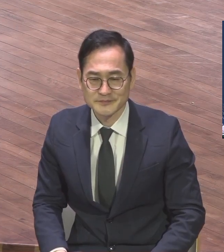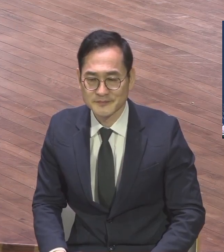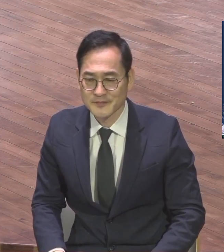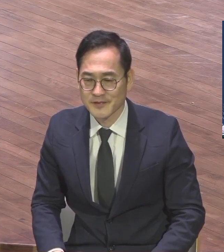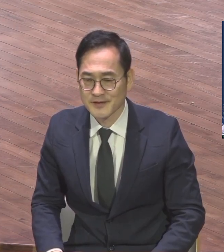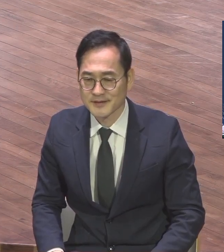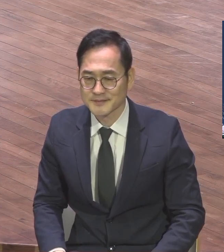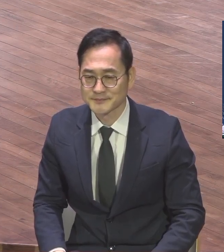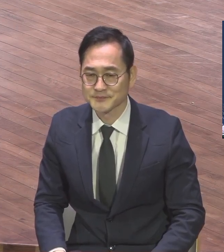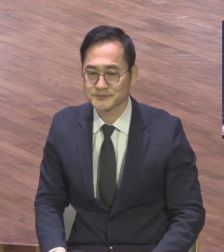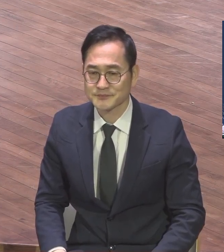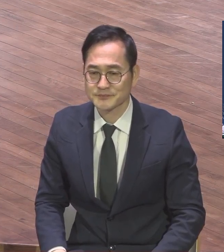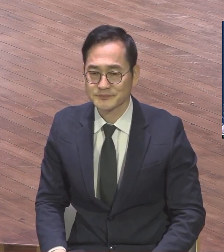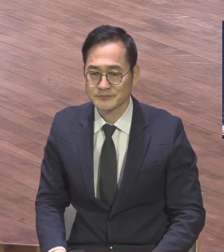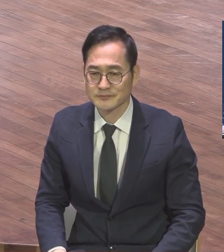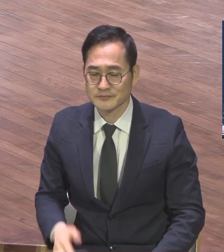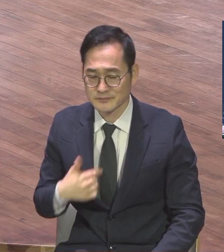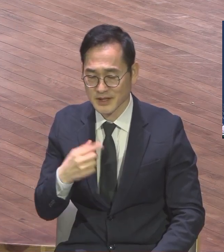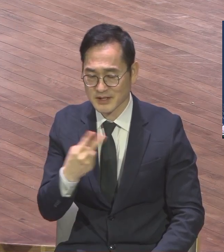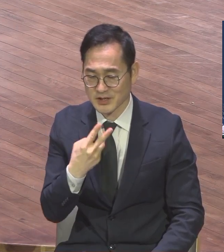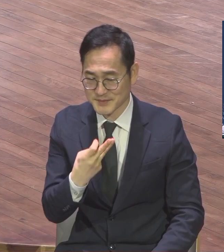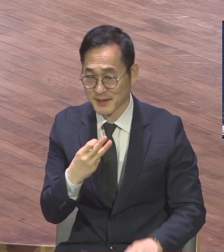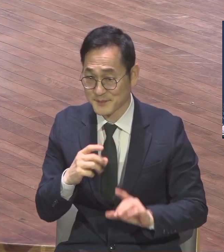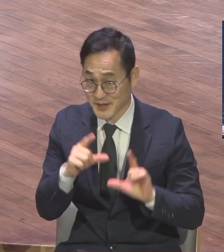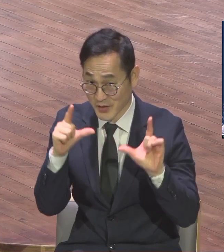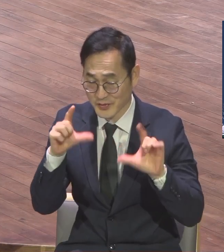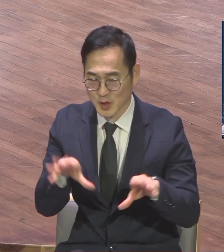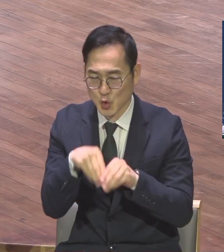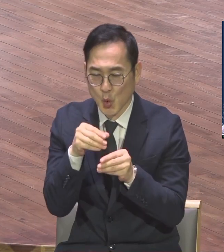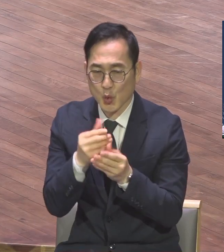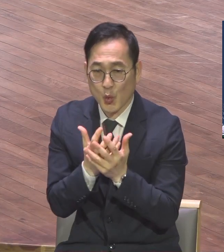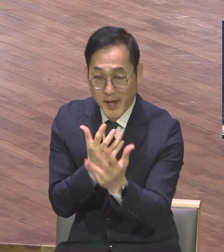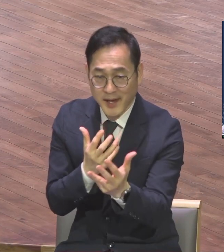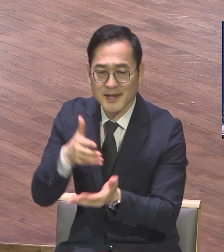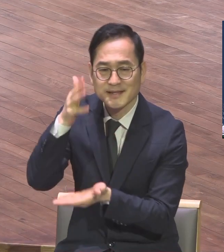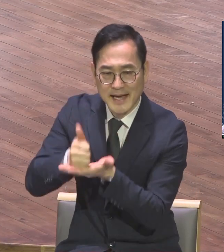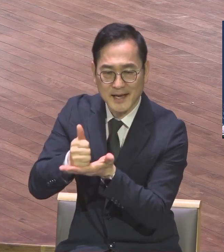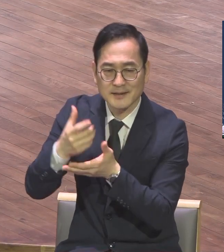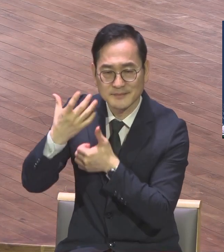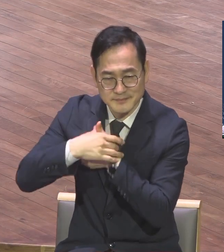부족한 사람이 2013년에 본교단의 총회장을 역임하고